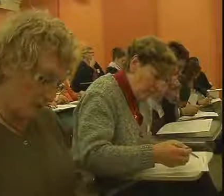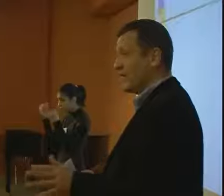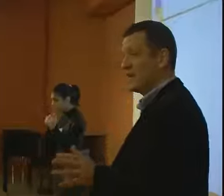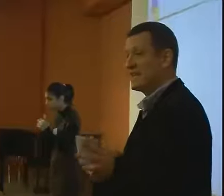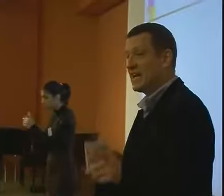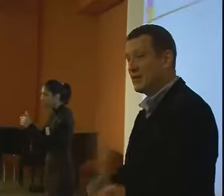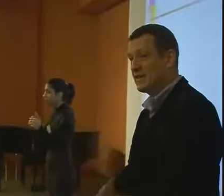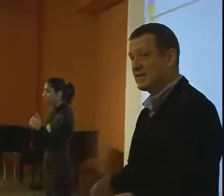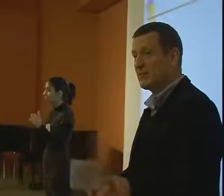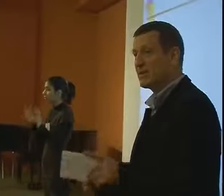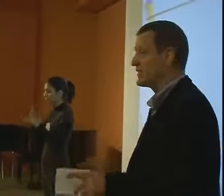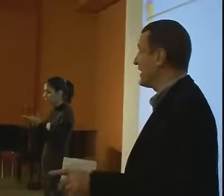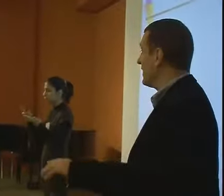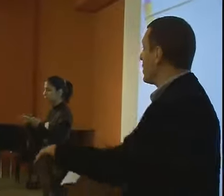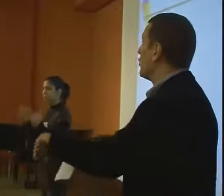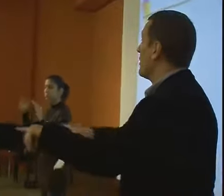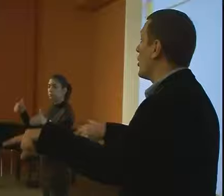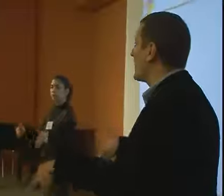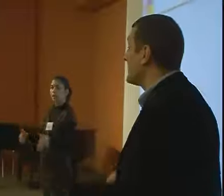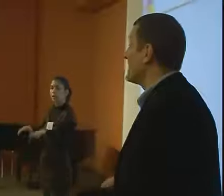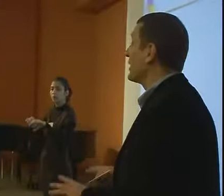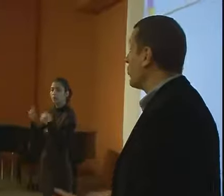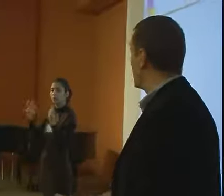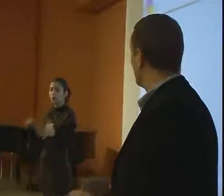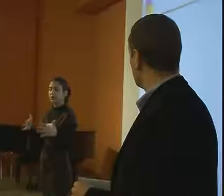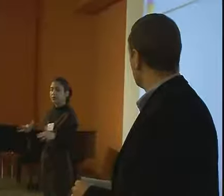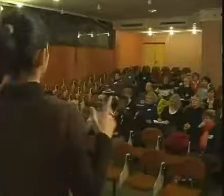de traduction sera lancé autour d'un autre livre de la Bible.